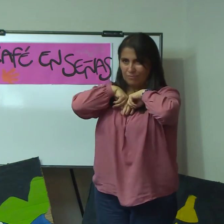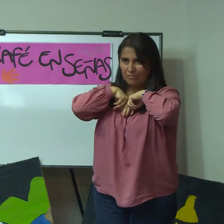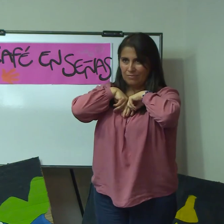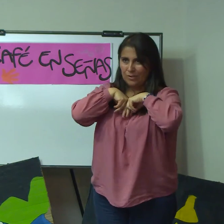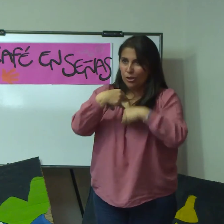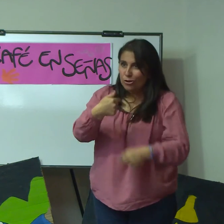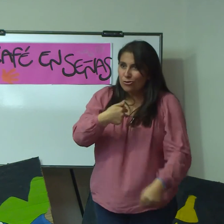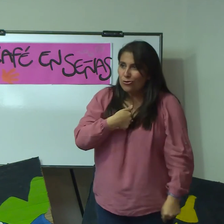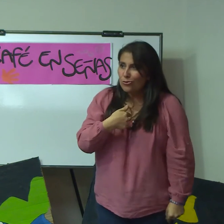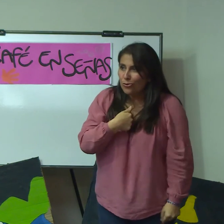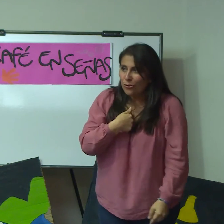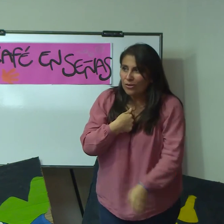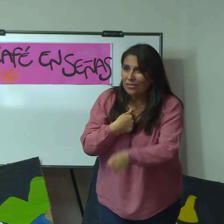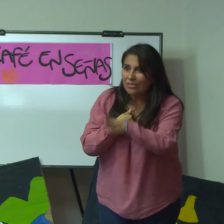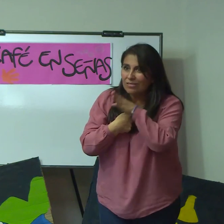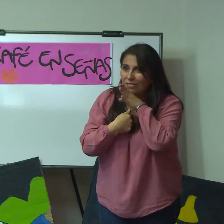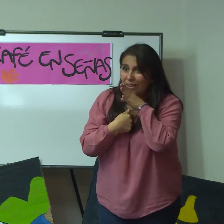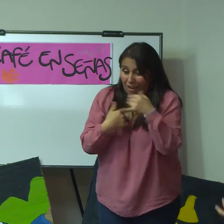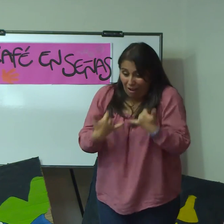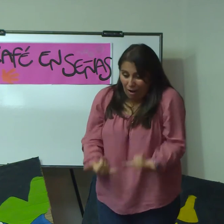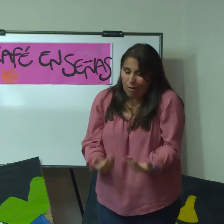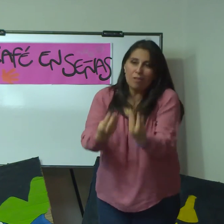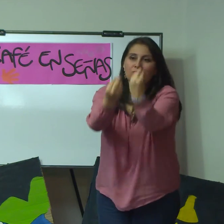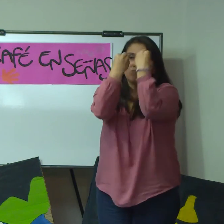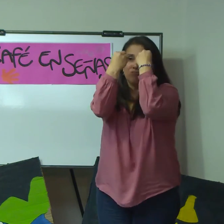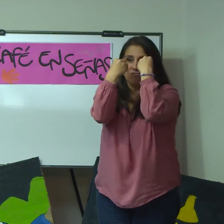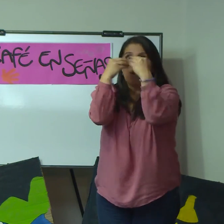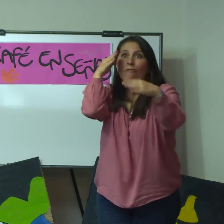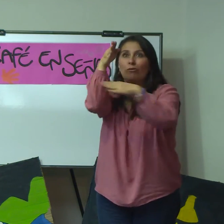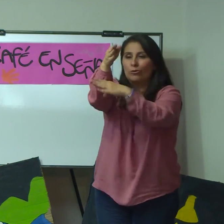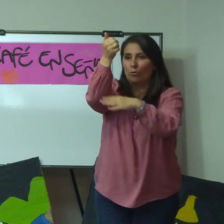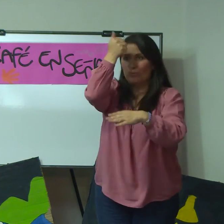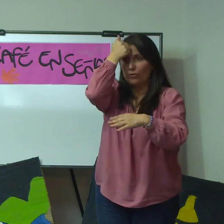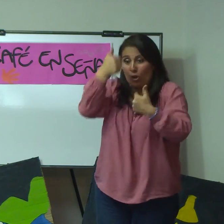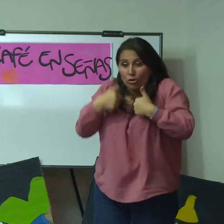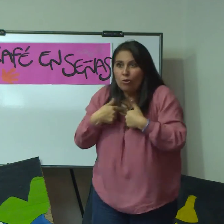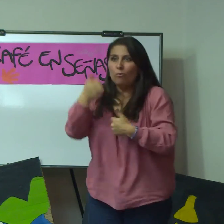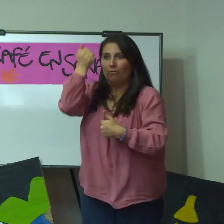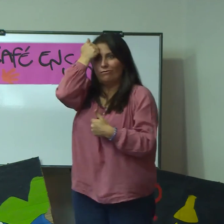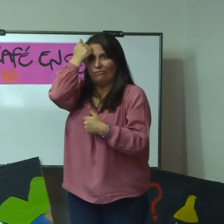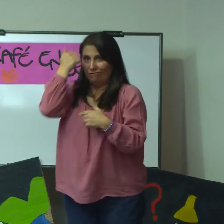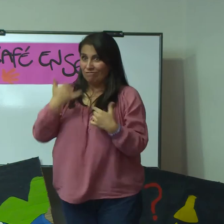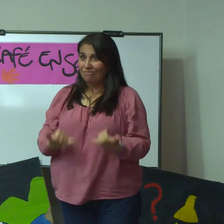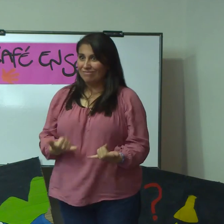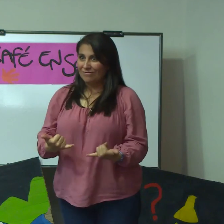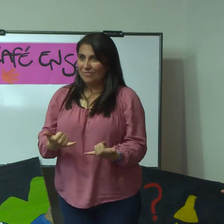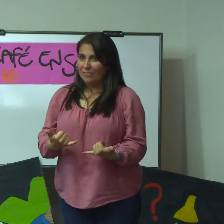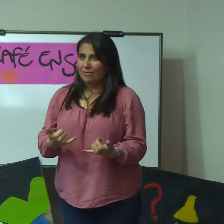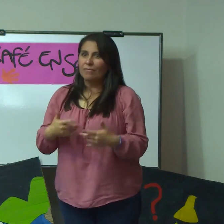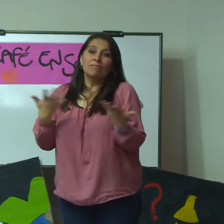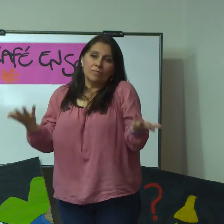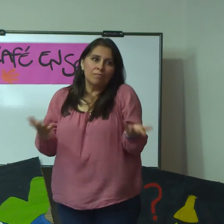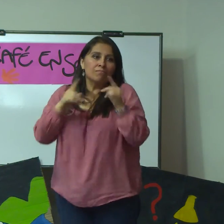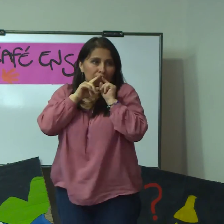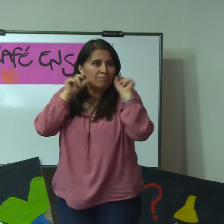nos estamos formando como maestros, somos maestros. ¿Cuáles serían, yo pregunto, cuáles serían entonces